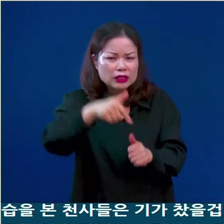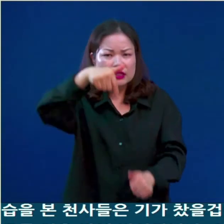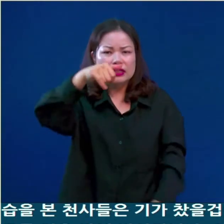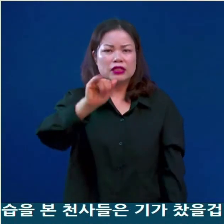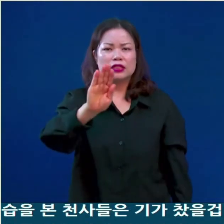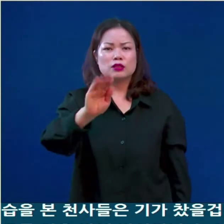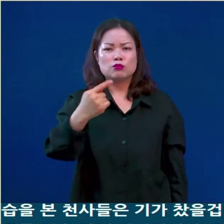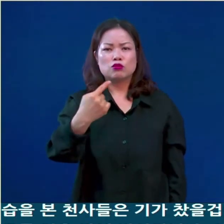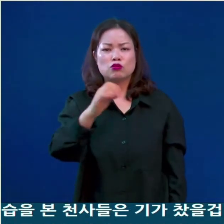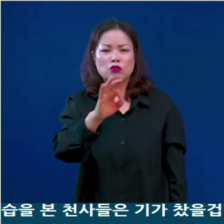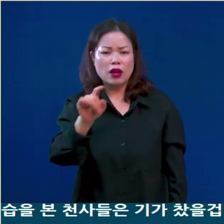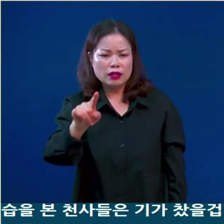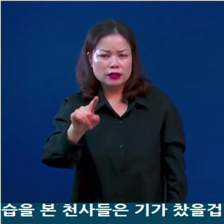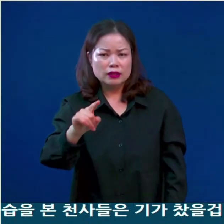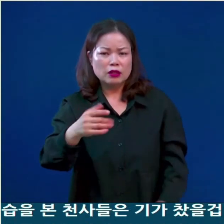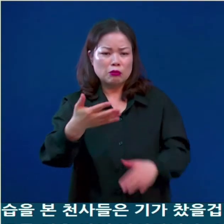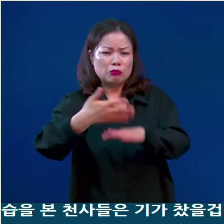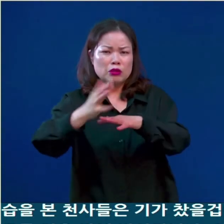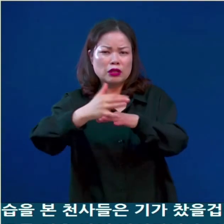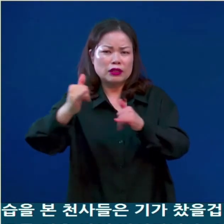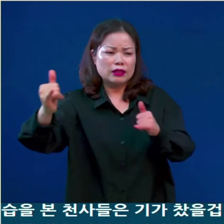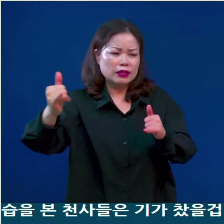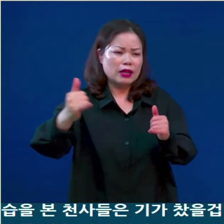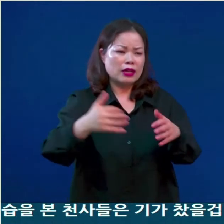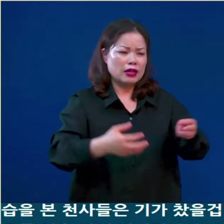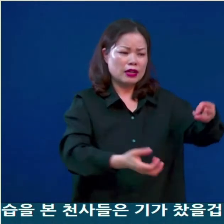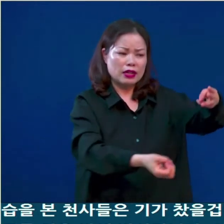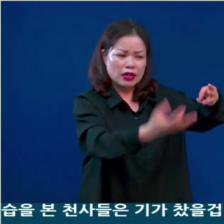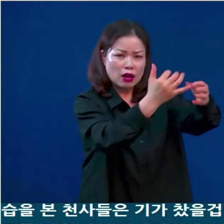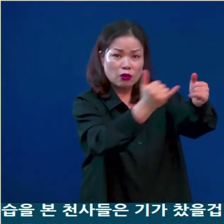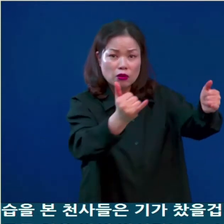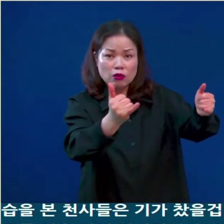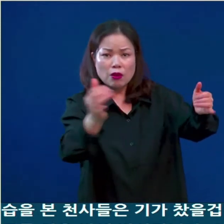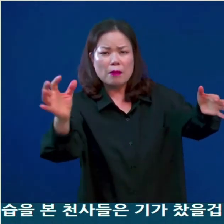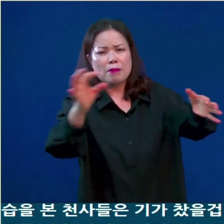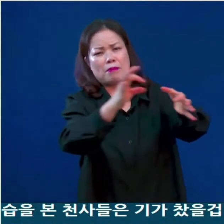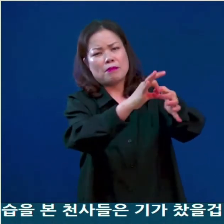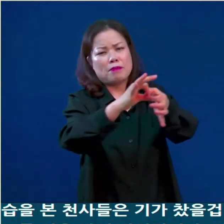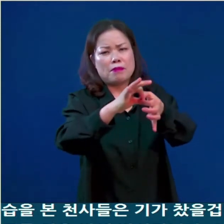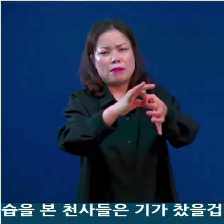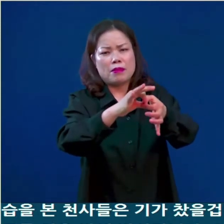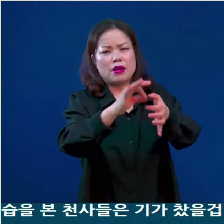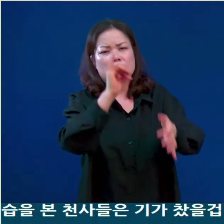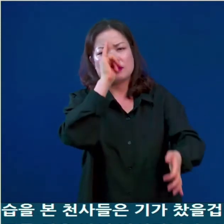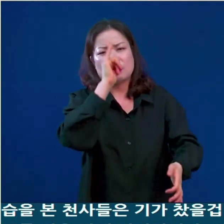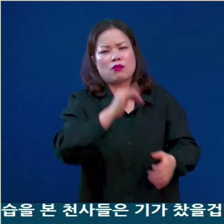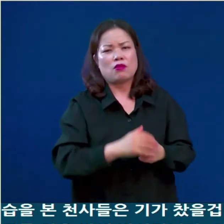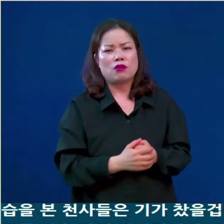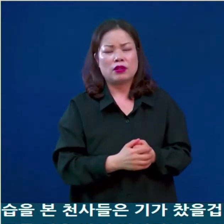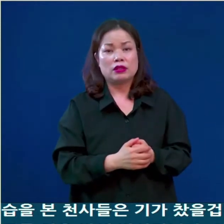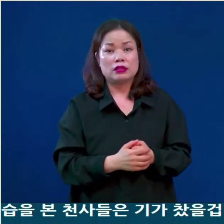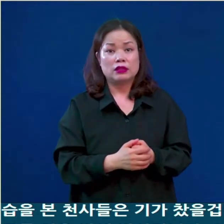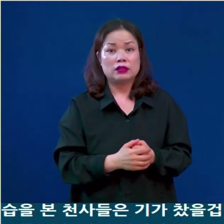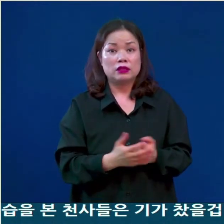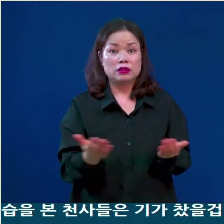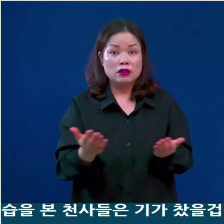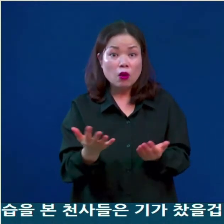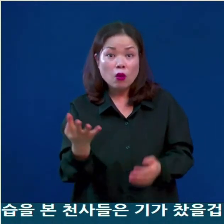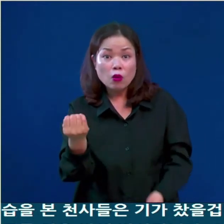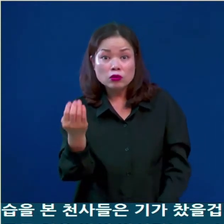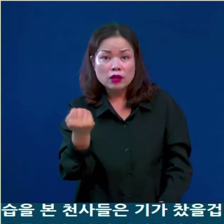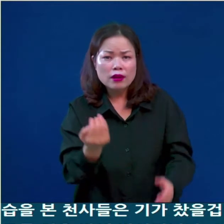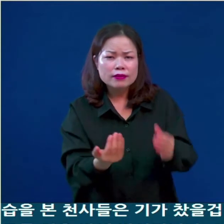기브아의 불량배들이 찾아와서 레위인과 상관하겠다라고 말하죠. 이 일 역시